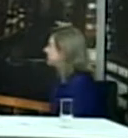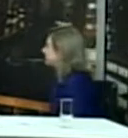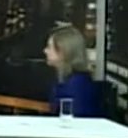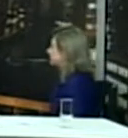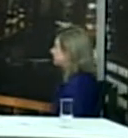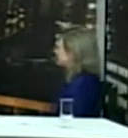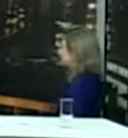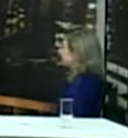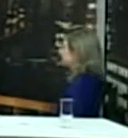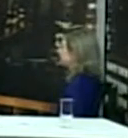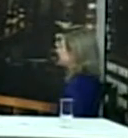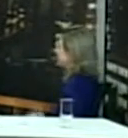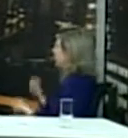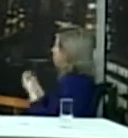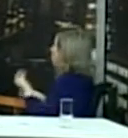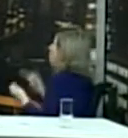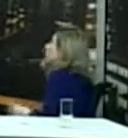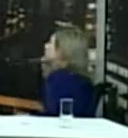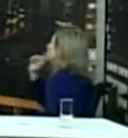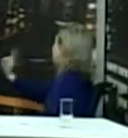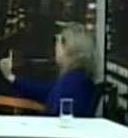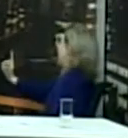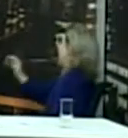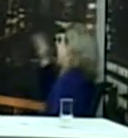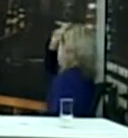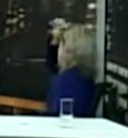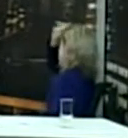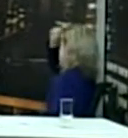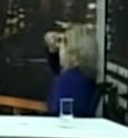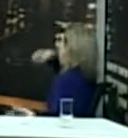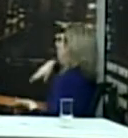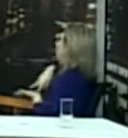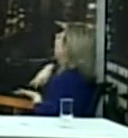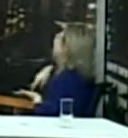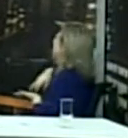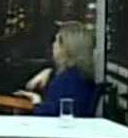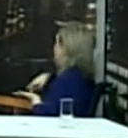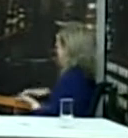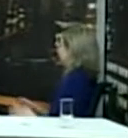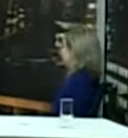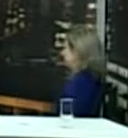tem a sensibilidade para isso, né? Como tu conseguiu aprender o tango?